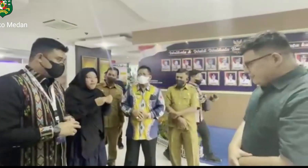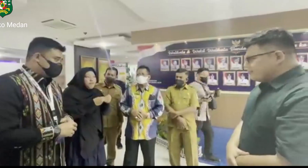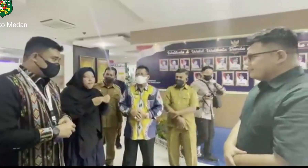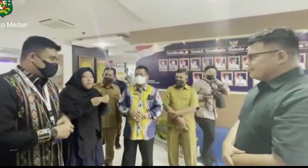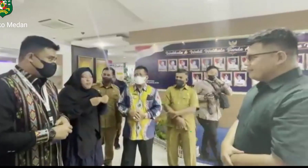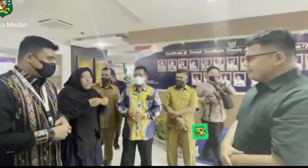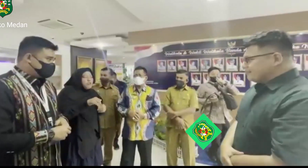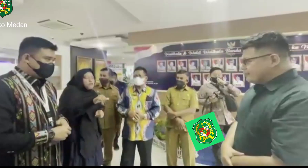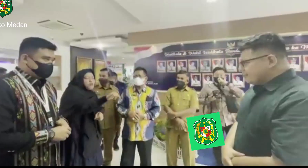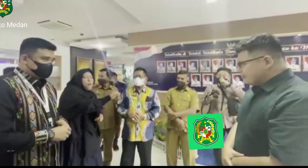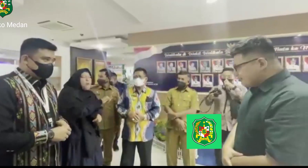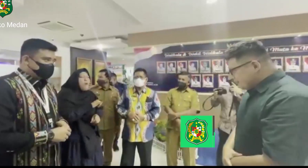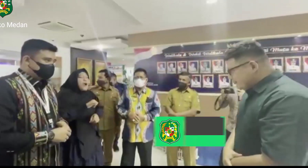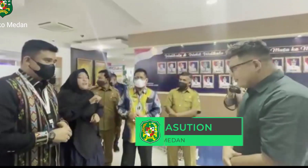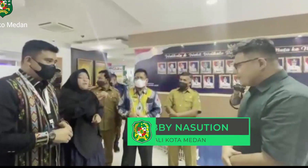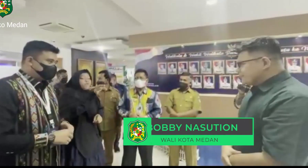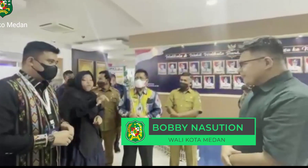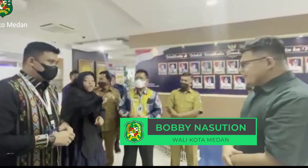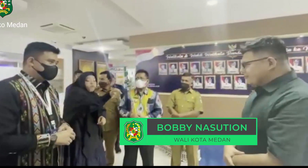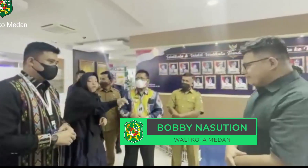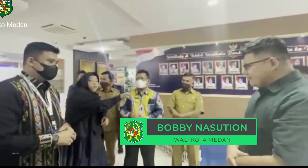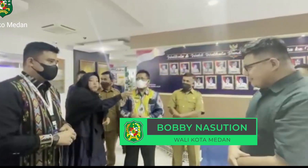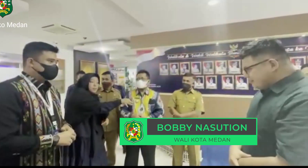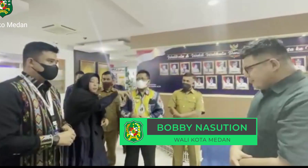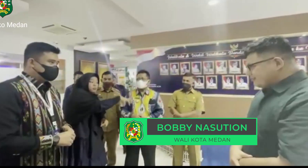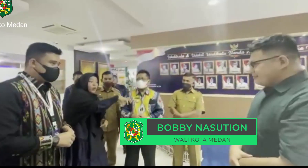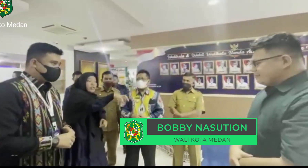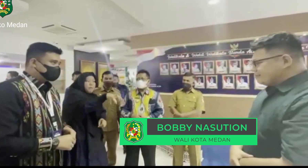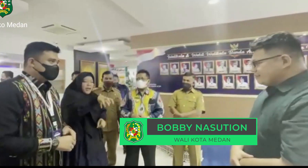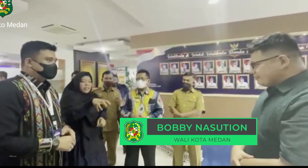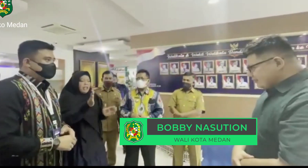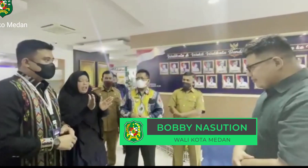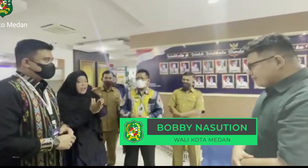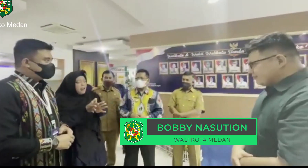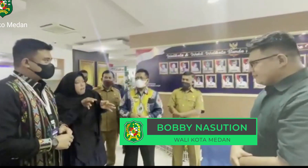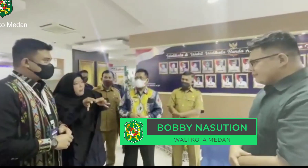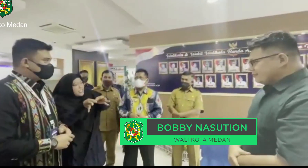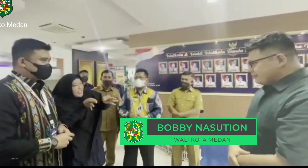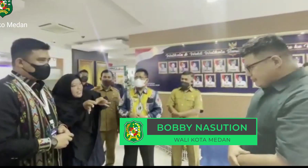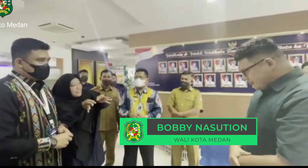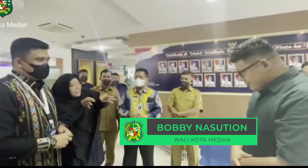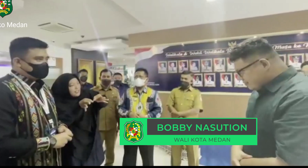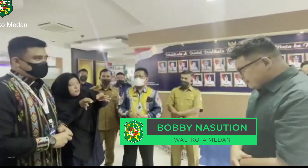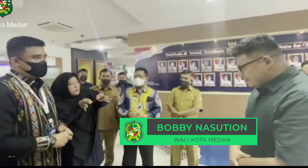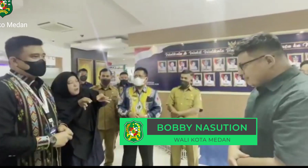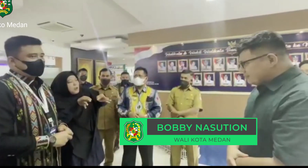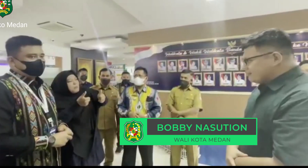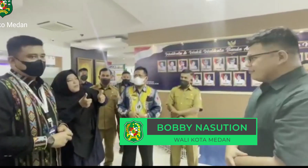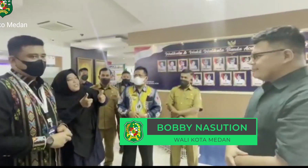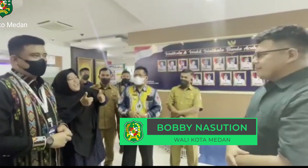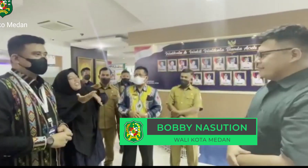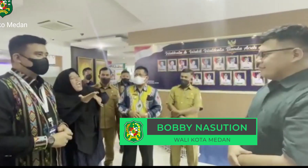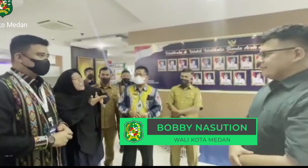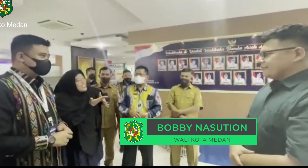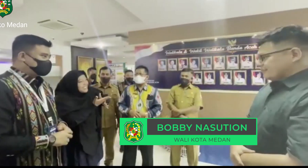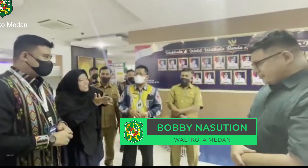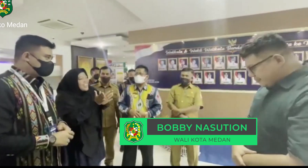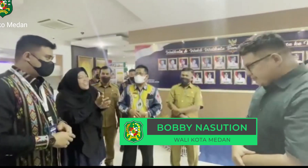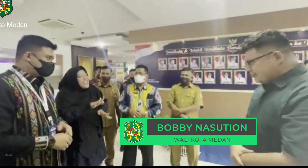Semua kawasan, semua tempat, semua fasilitas itu bisa digunakan dan dirasakan oleh seluruh masyarakat Kota